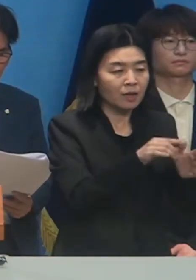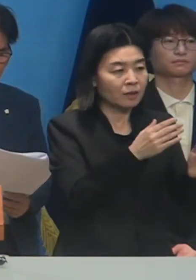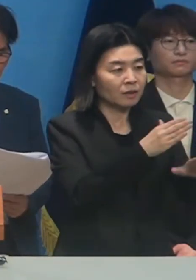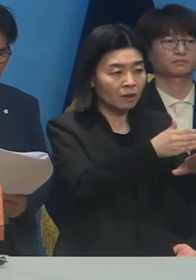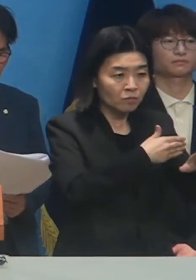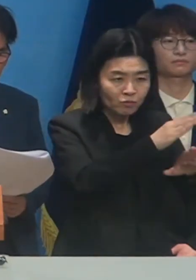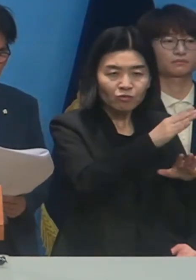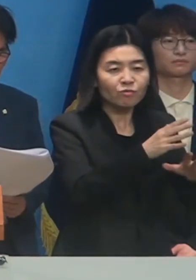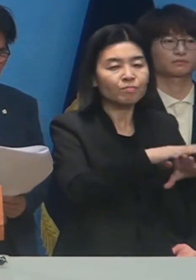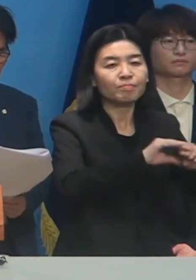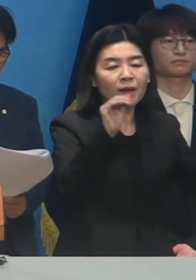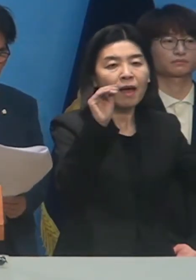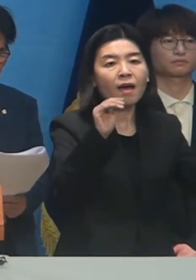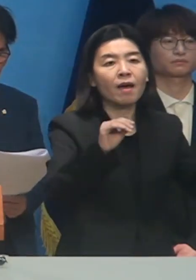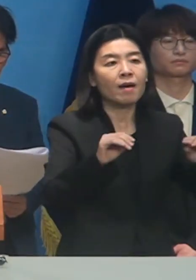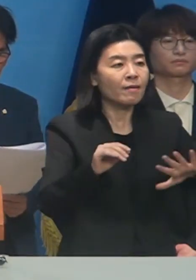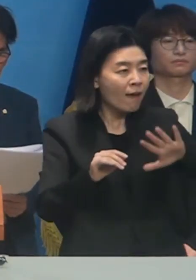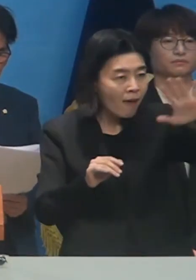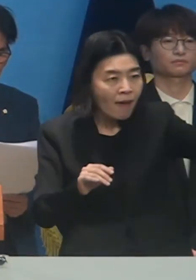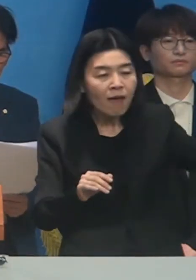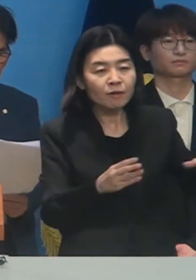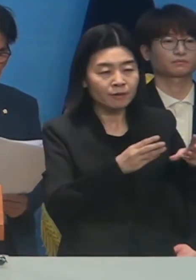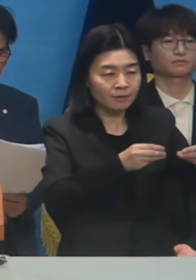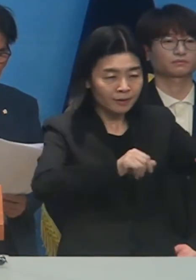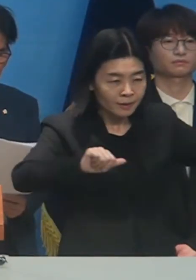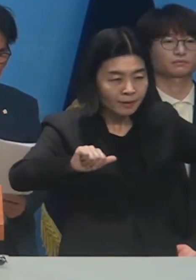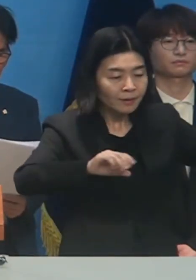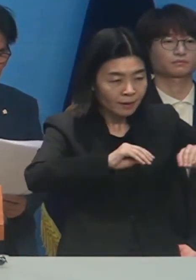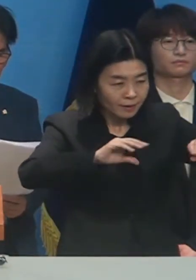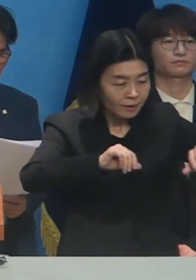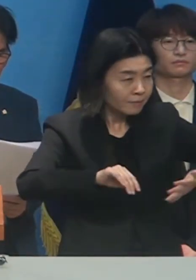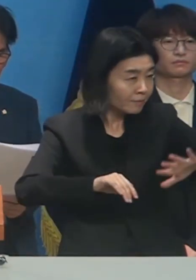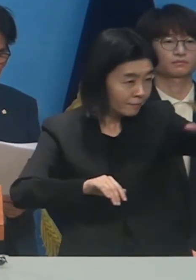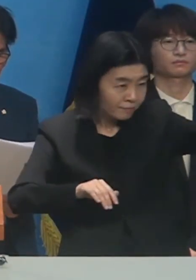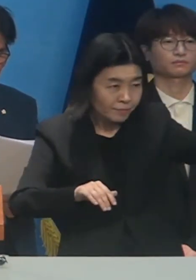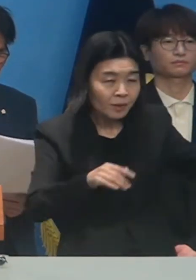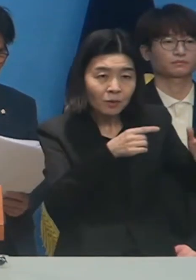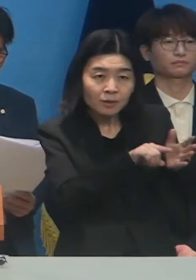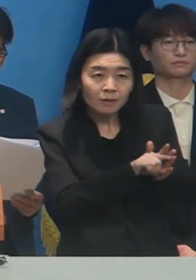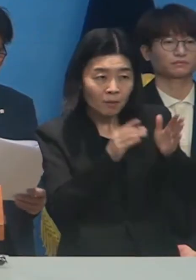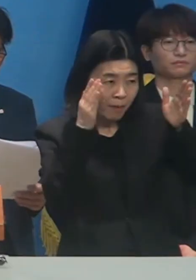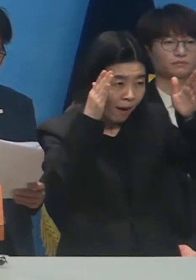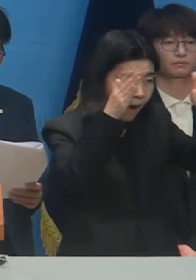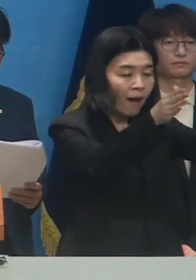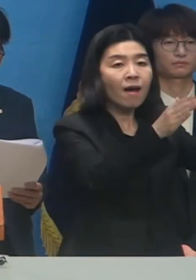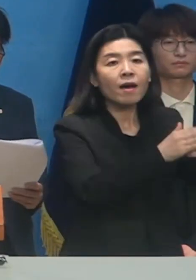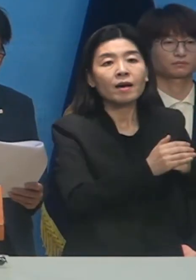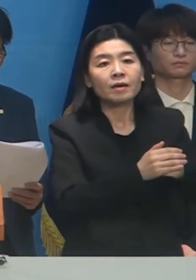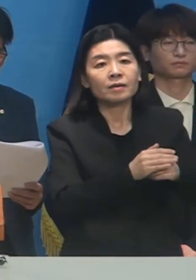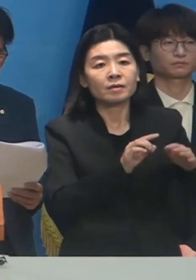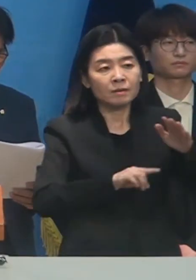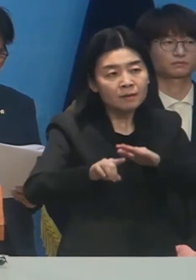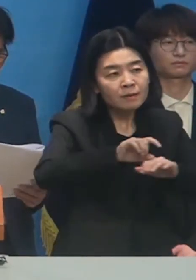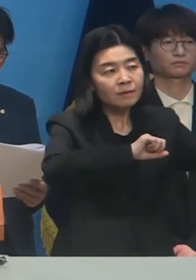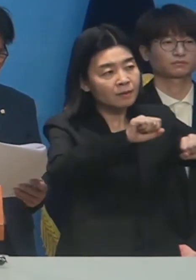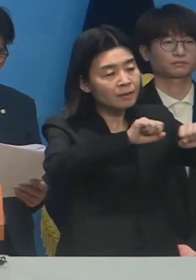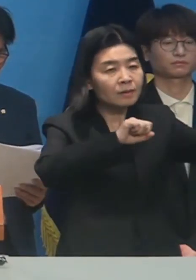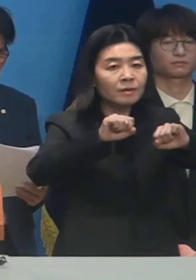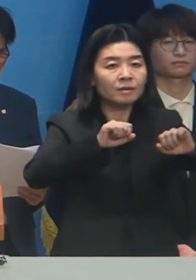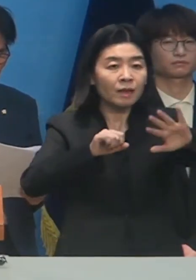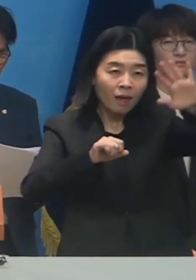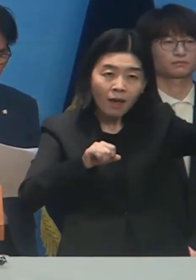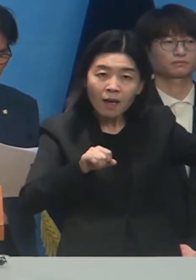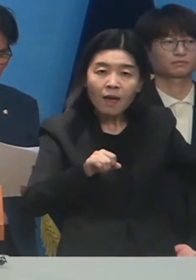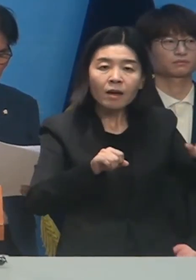극복을 이루어내고 넓은 대륙으로 나아가 막대한 통일 편익을 창출하며 대륙 전체를